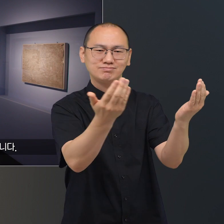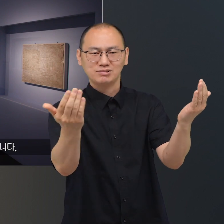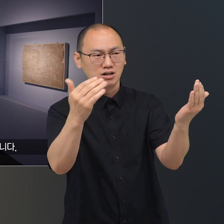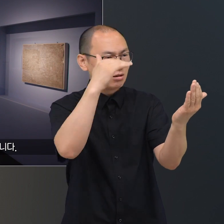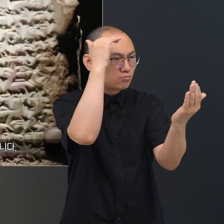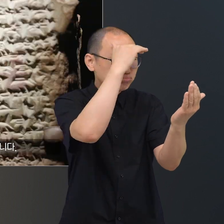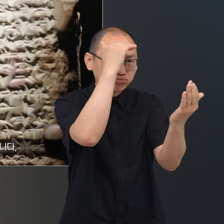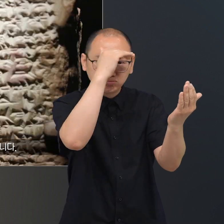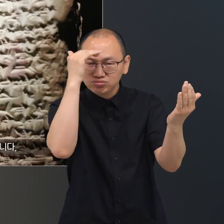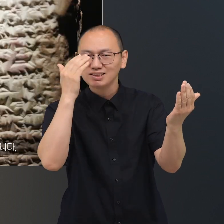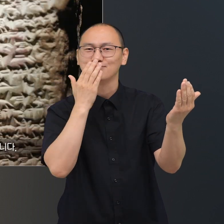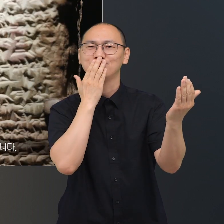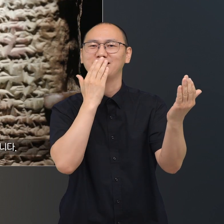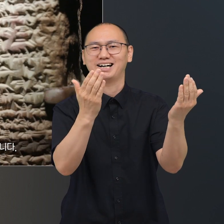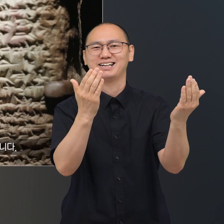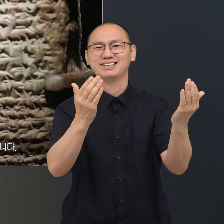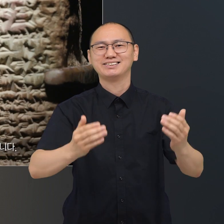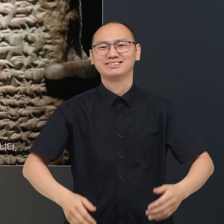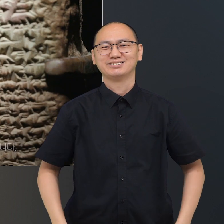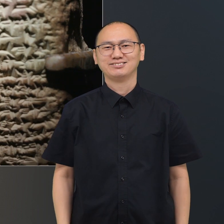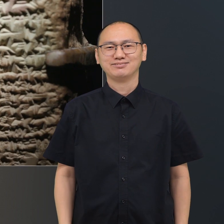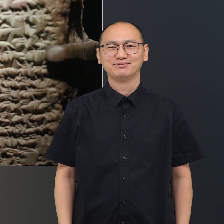문화유산을 만나볼 수 있습니다.